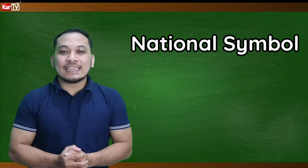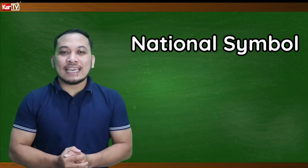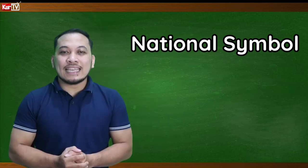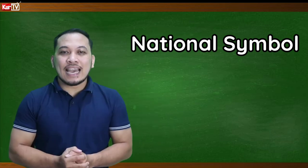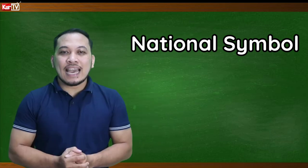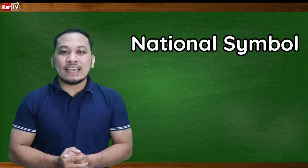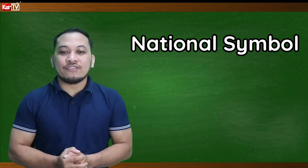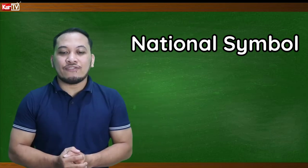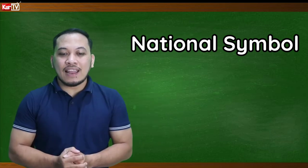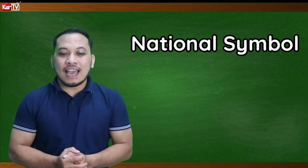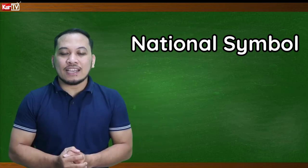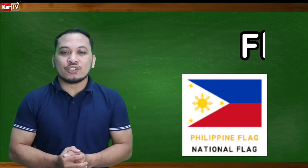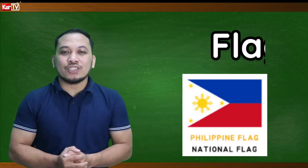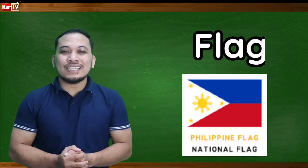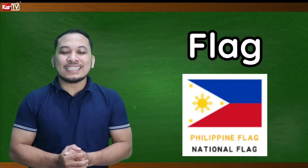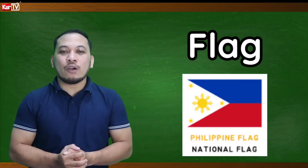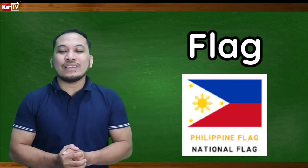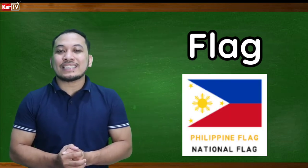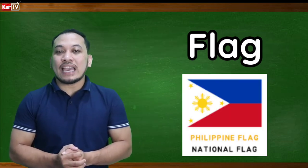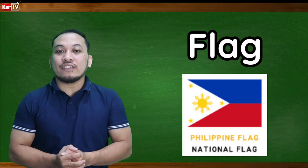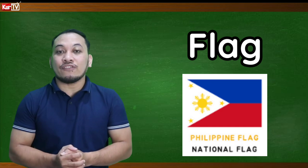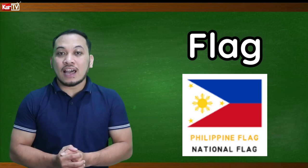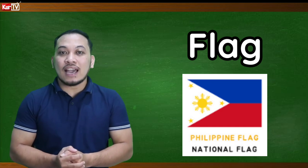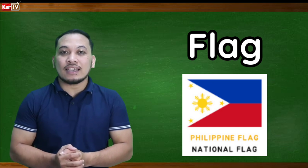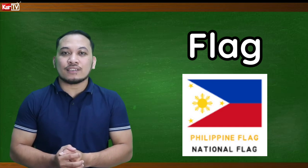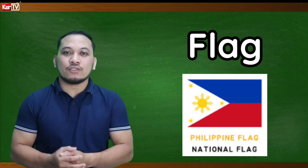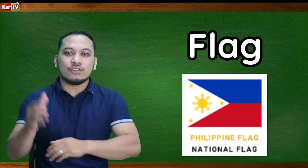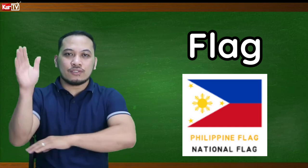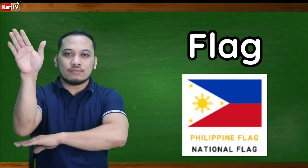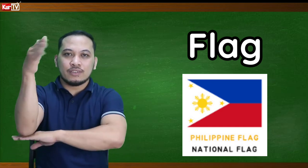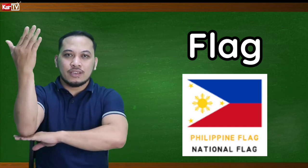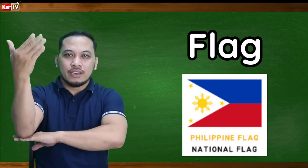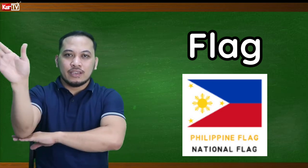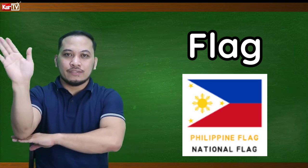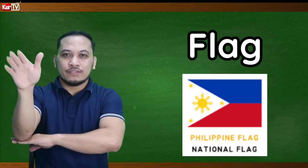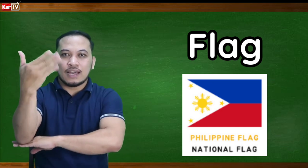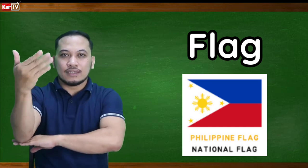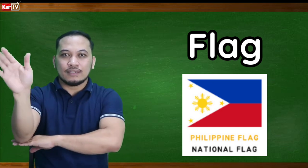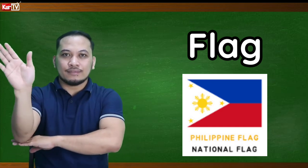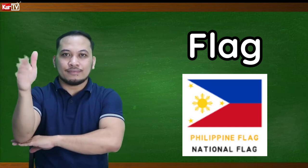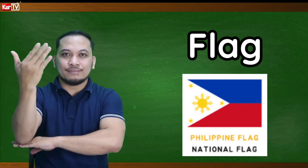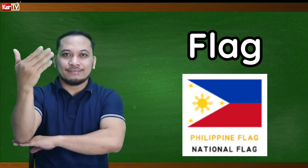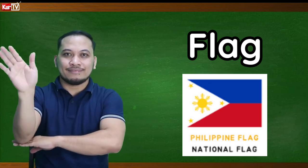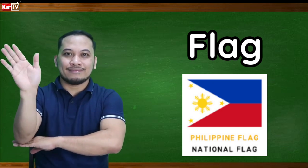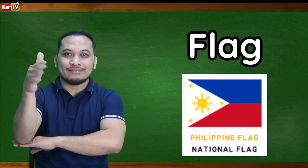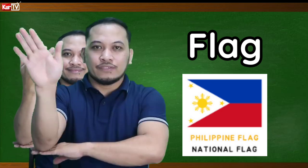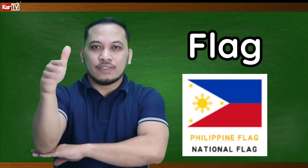Natin ay flag. So, this is how we sign flag. So, yun. Flag.